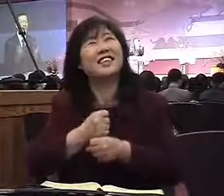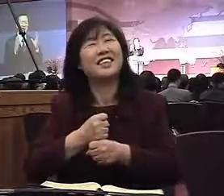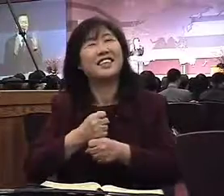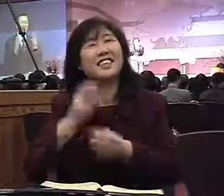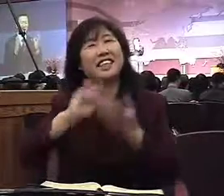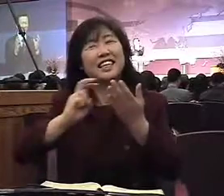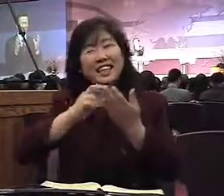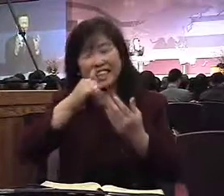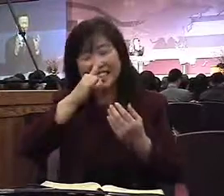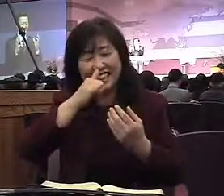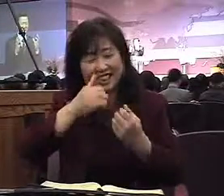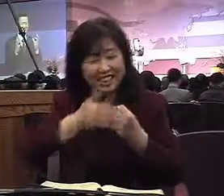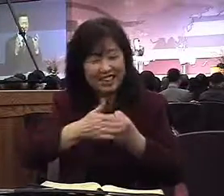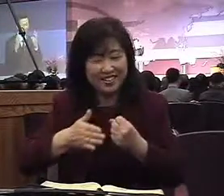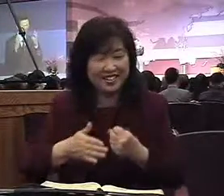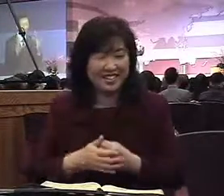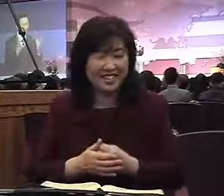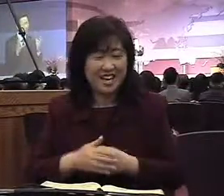마음을 다